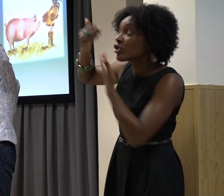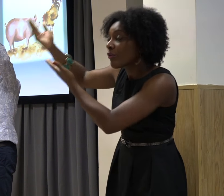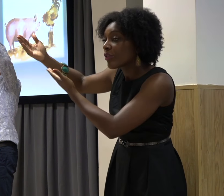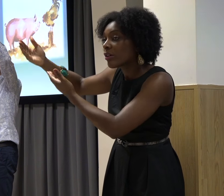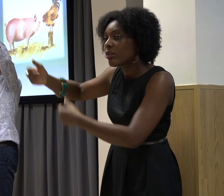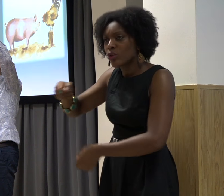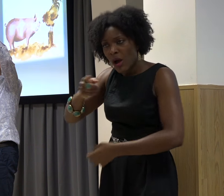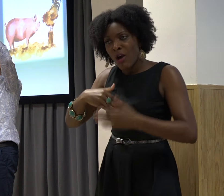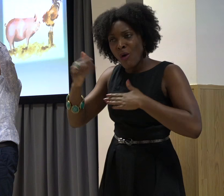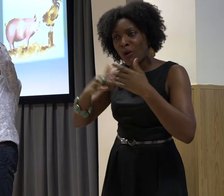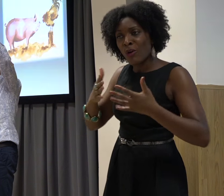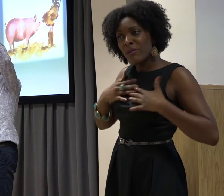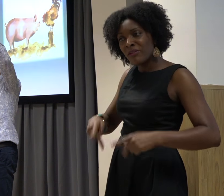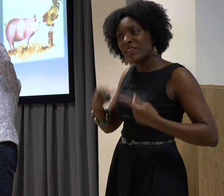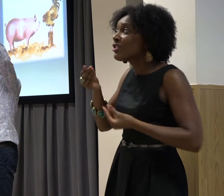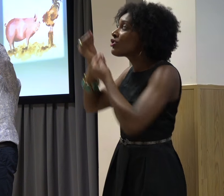votre vie au Seigneur?